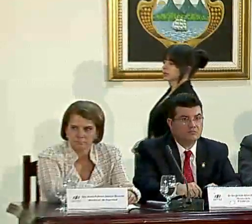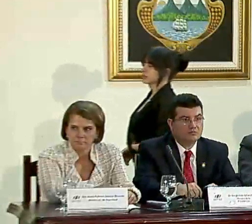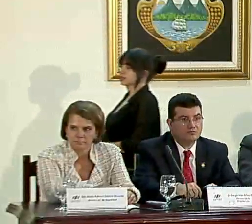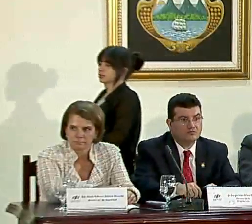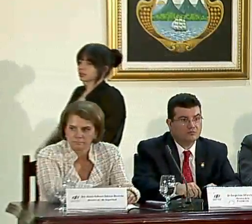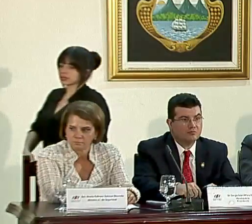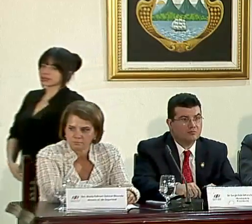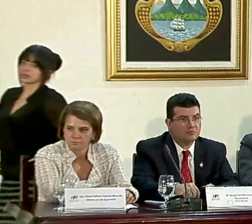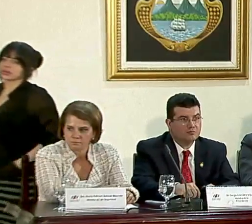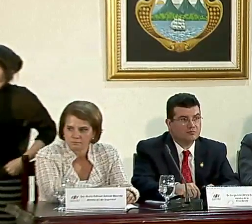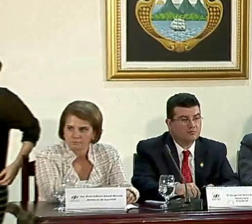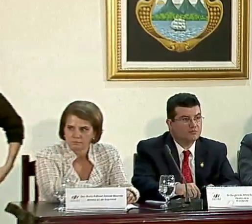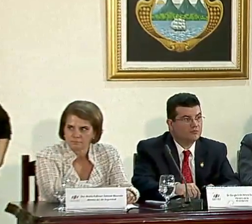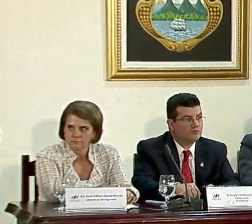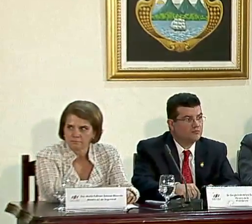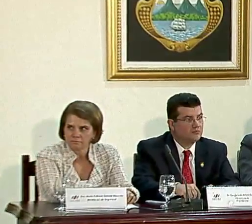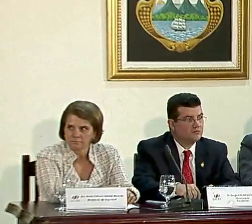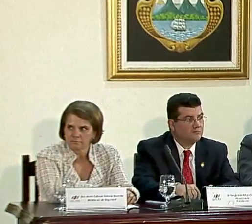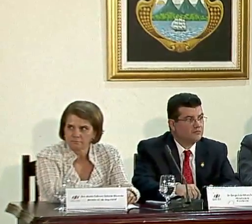Extra.